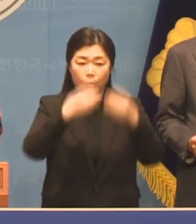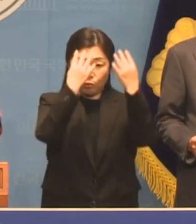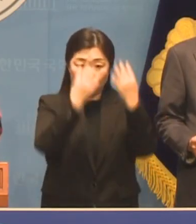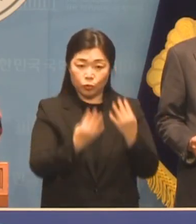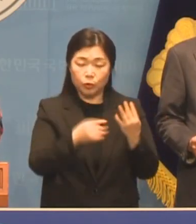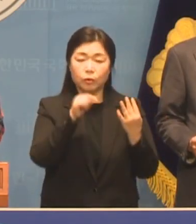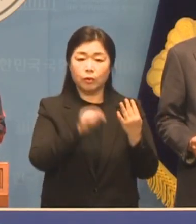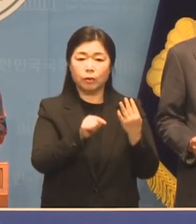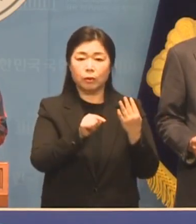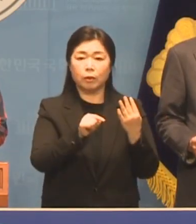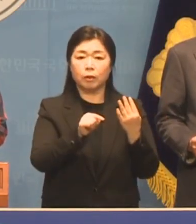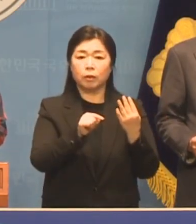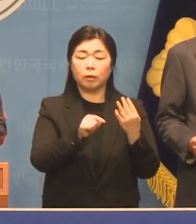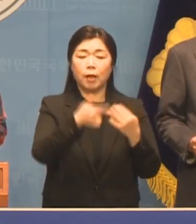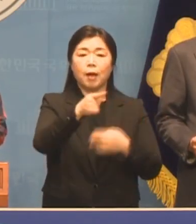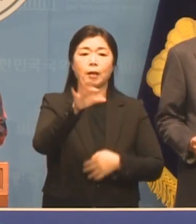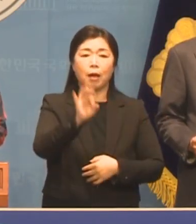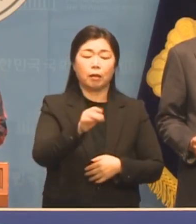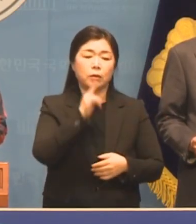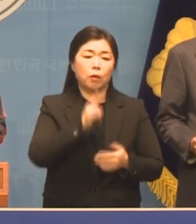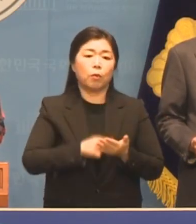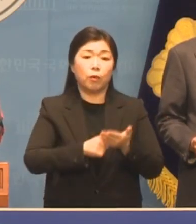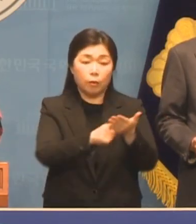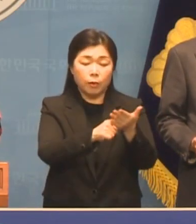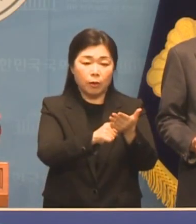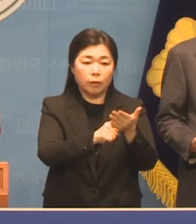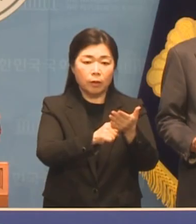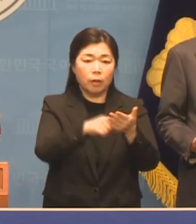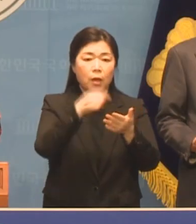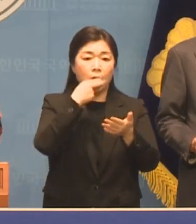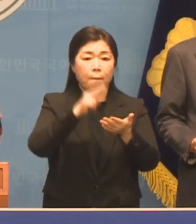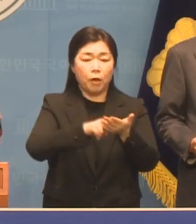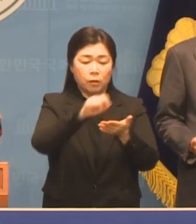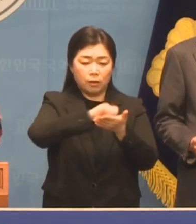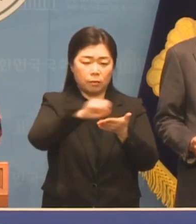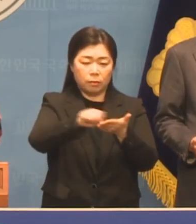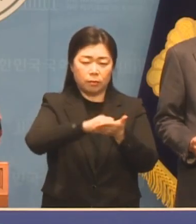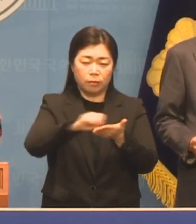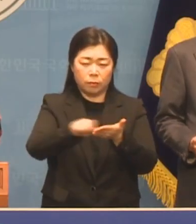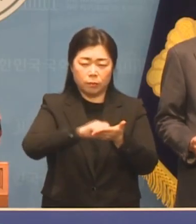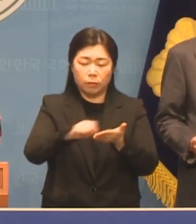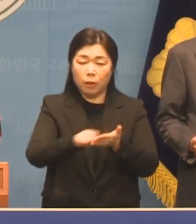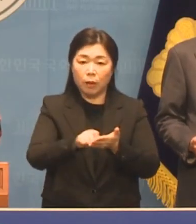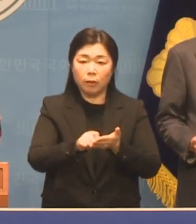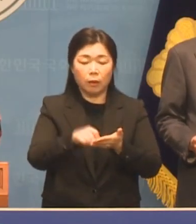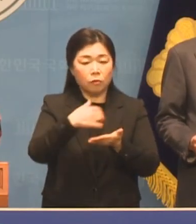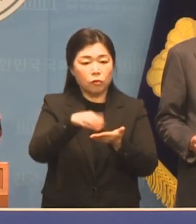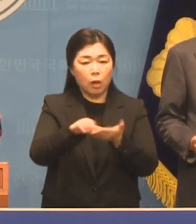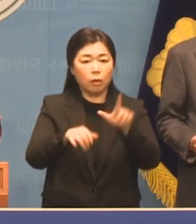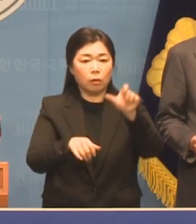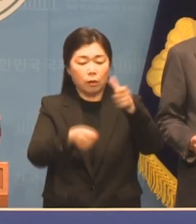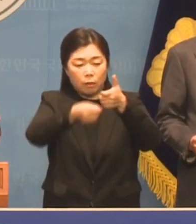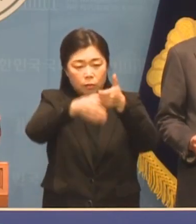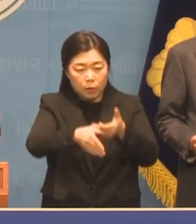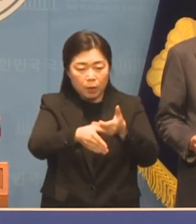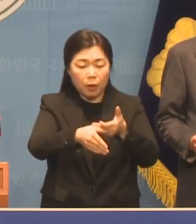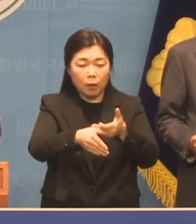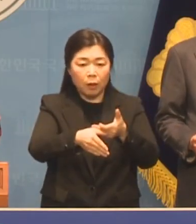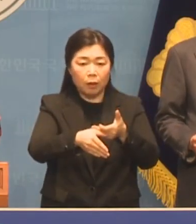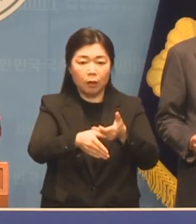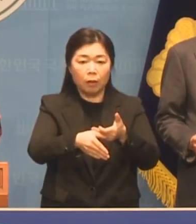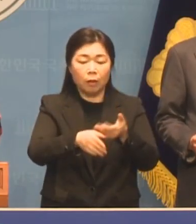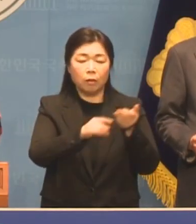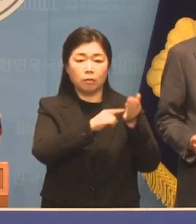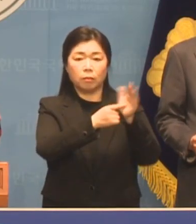남부구치소에서 강창구 올림이라는 15장에 달하는 강창구의 자필 편지가 세상에